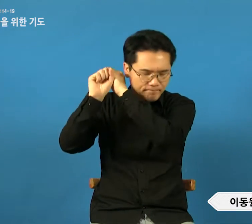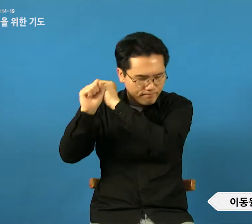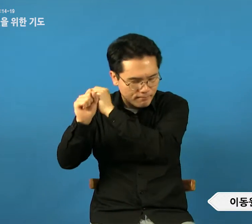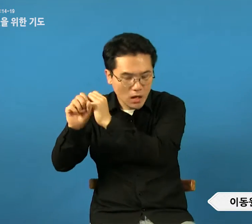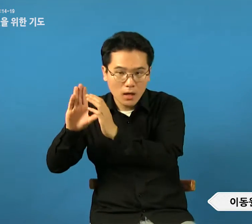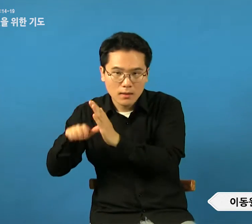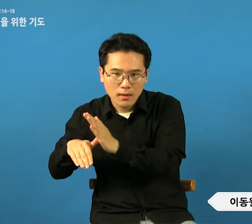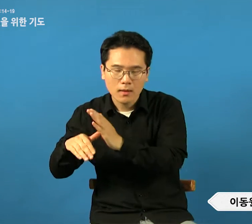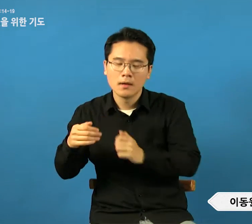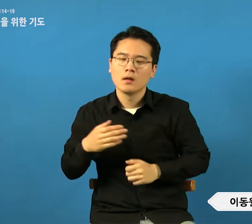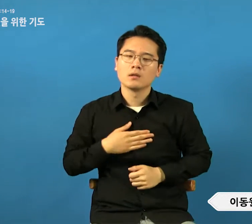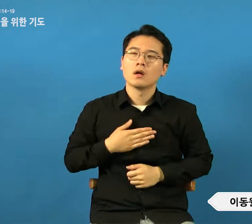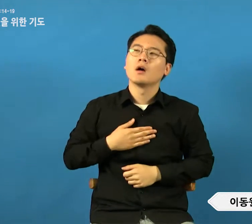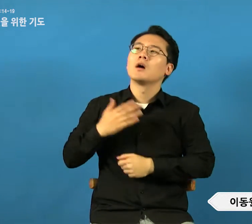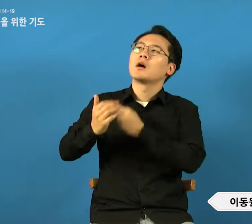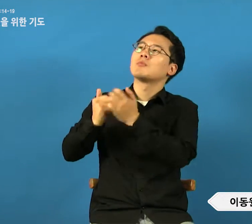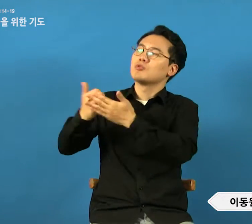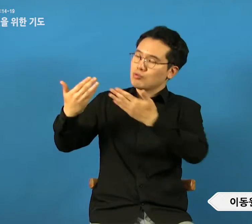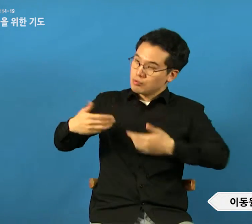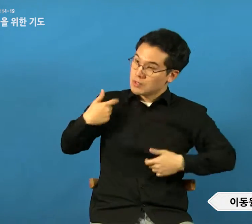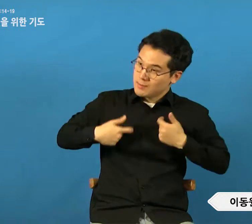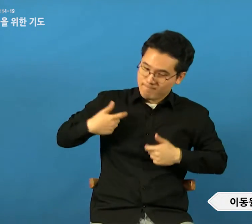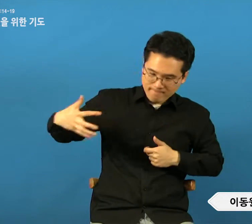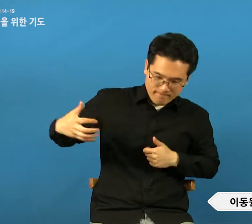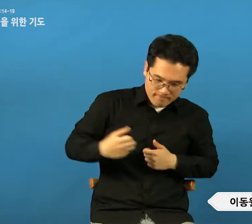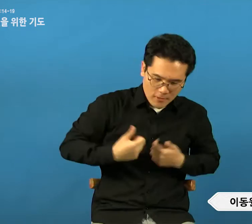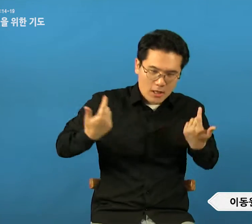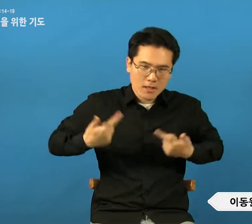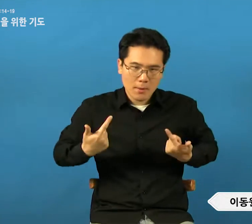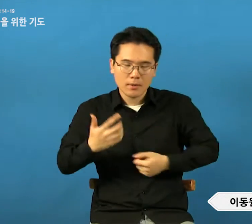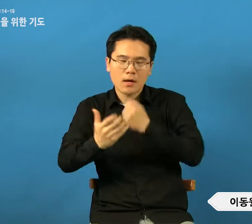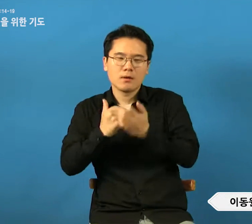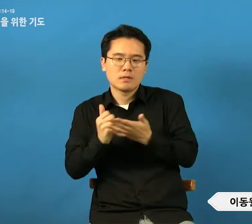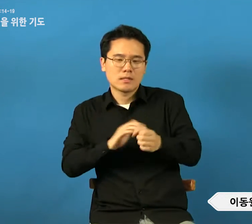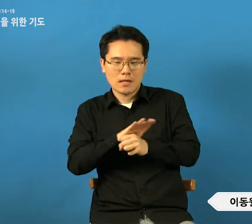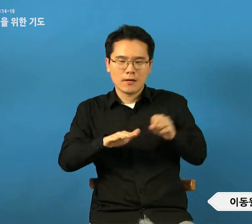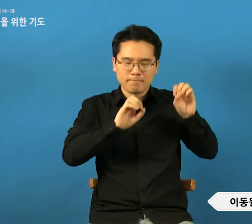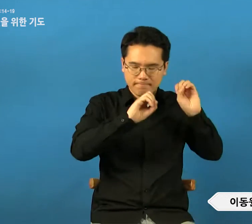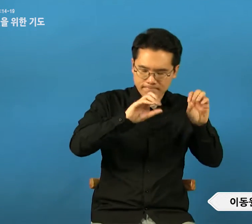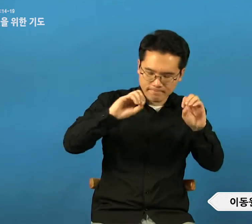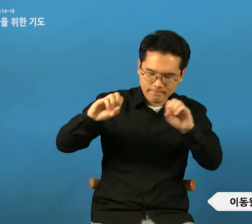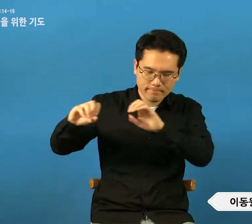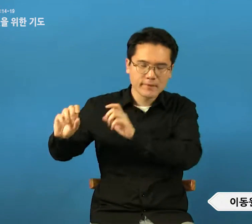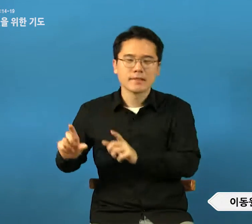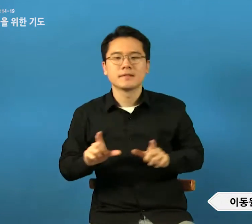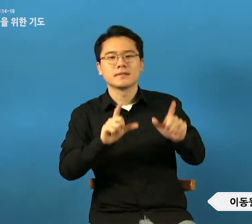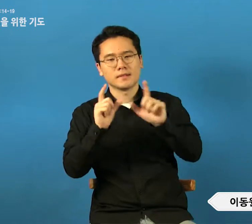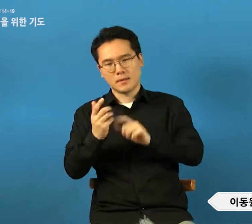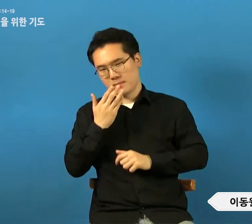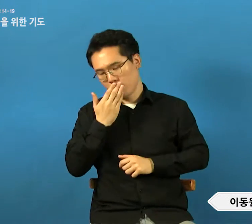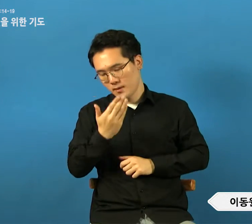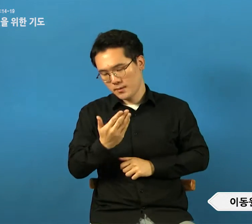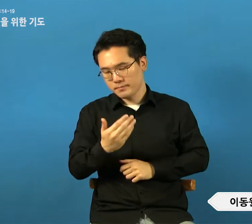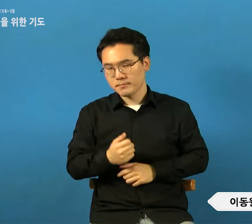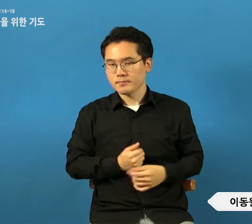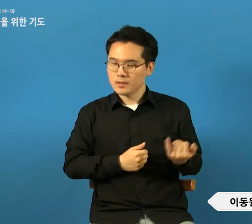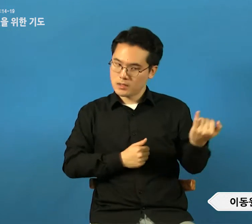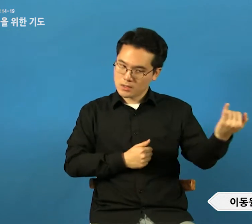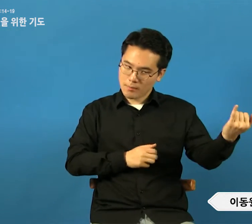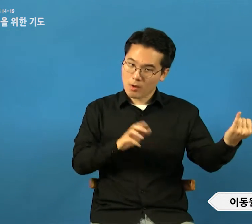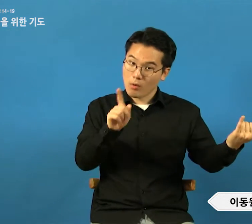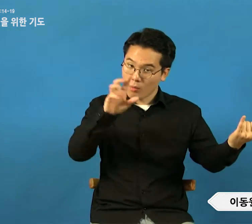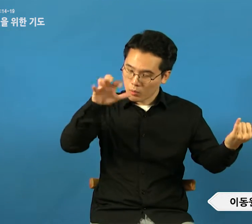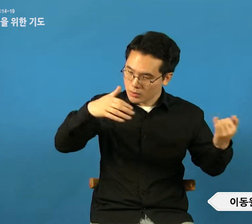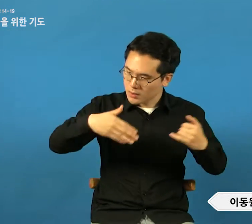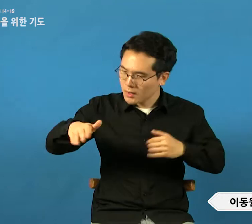저는 하나님이 주신 놀라운 기쁨을 가지고 날마다 그의 사랑을 전하며 살아갈 수가 있습니다. 이 자매가